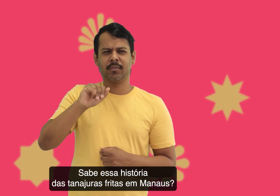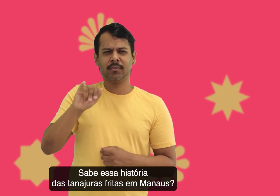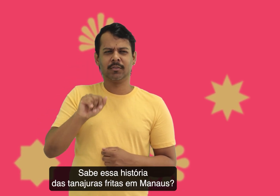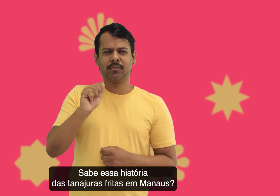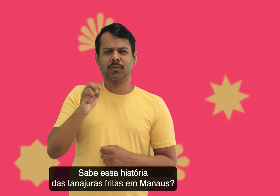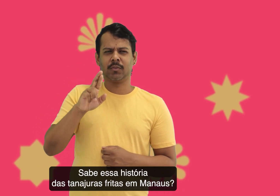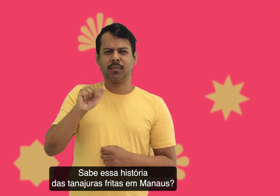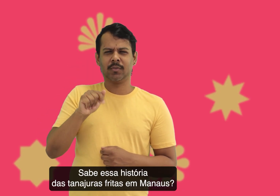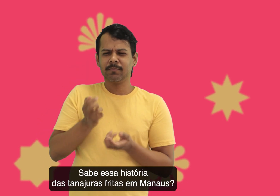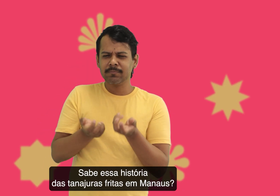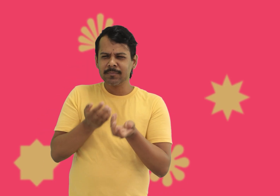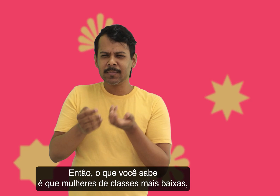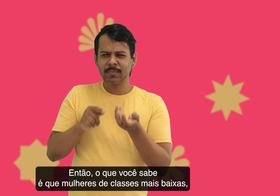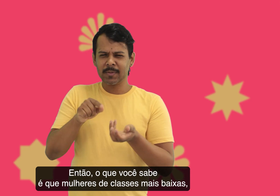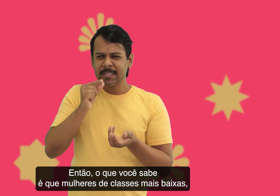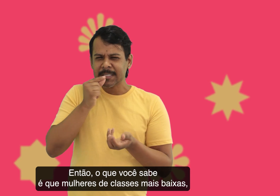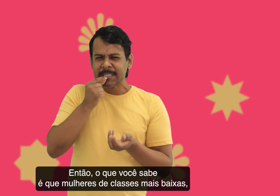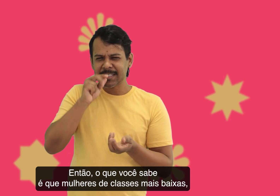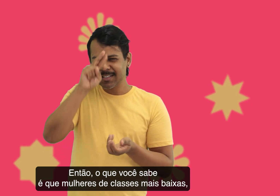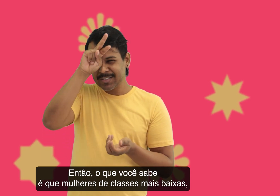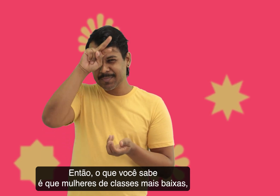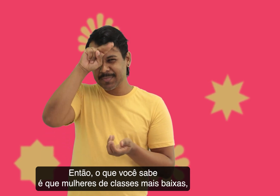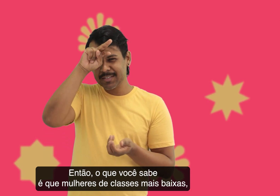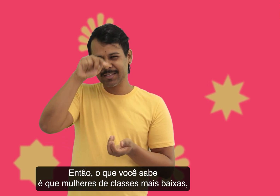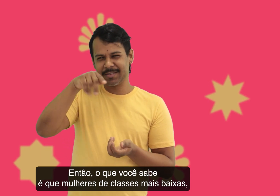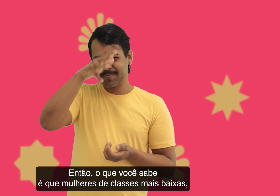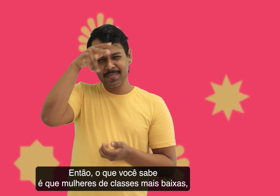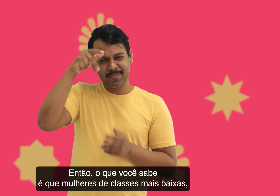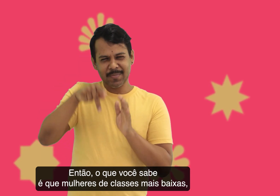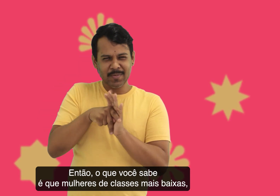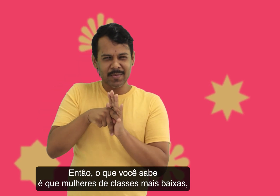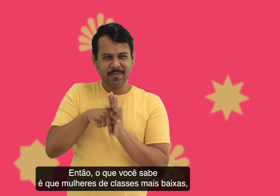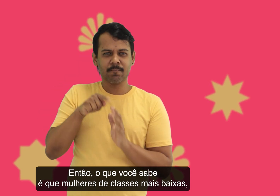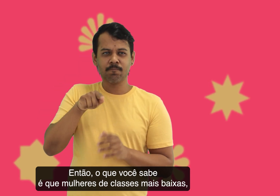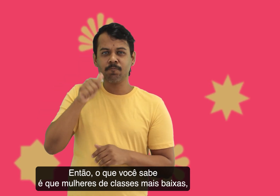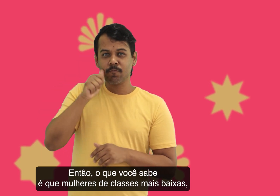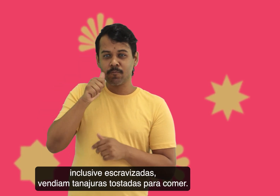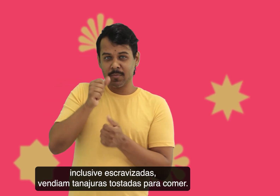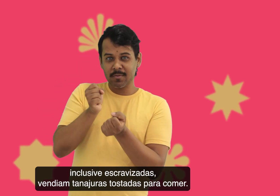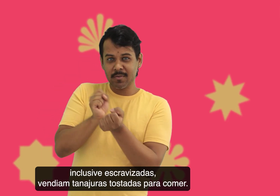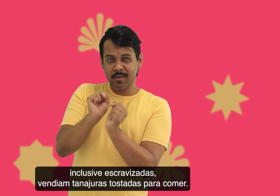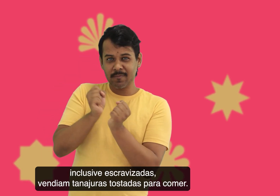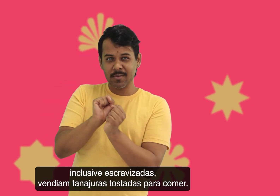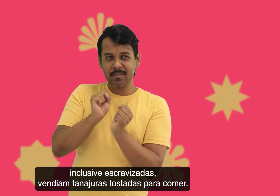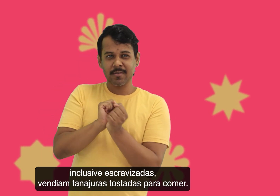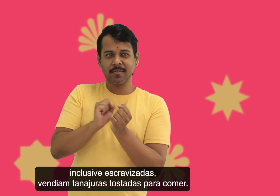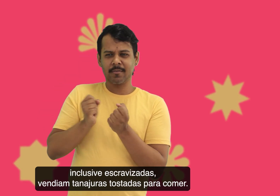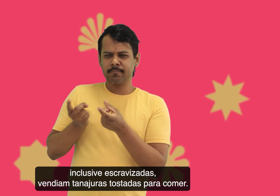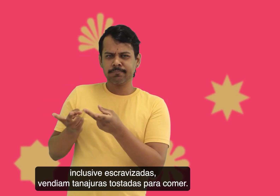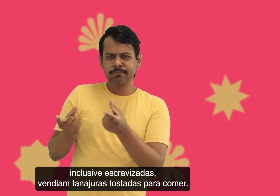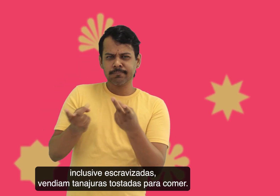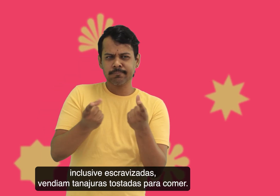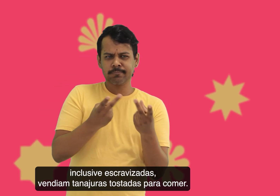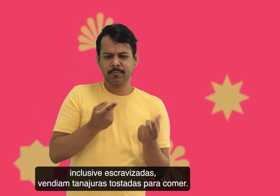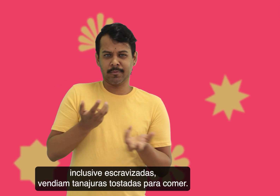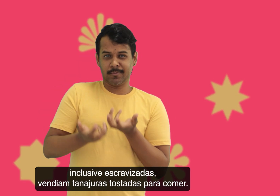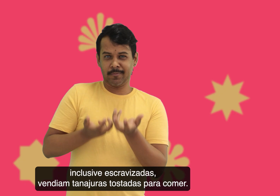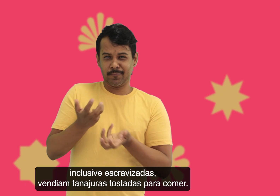tanajuras fritas em Manaus? Então, o que você sabe é que mulheres de classes mais baixas, inclusive escravizadas, vendiam